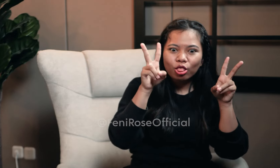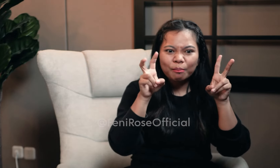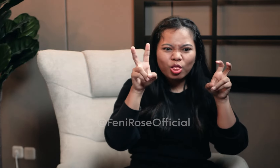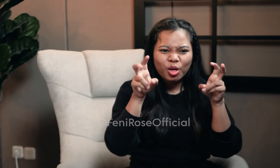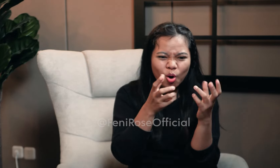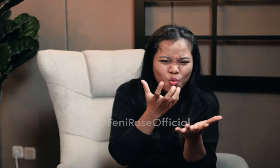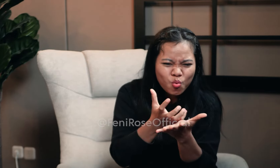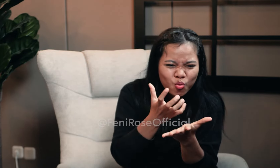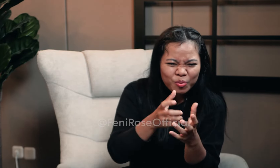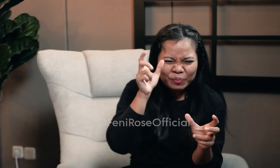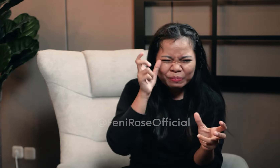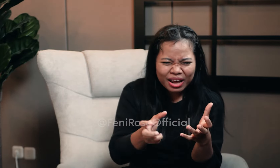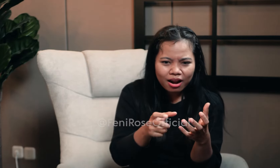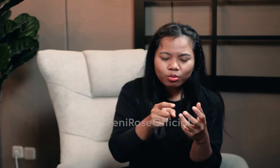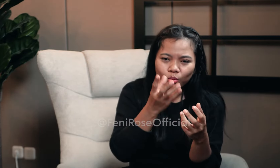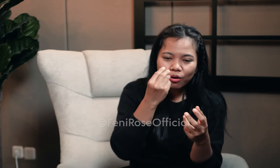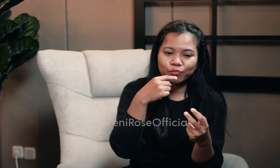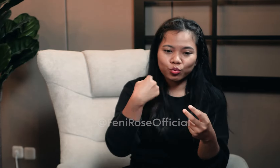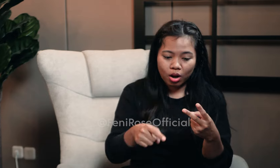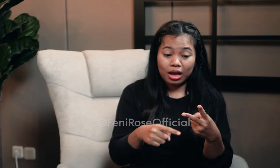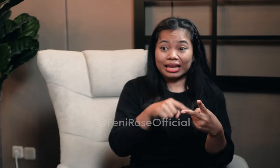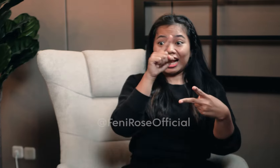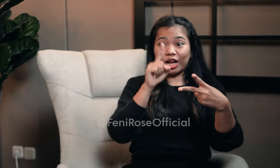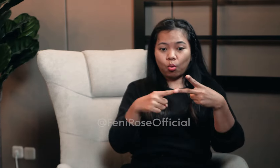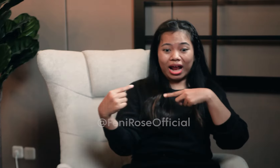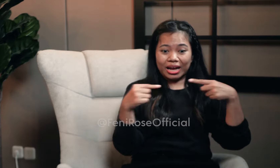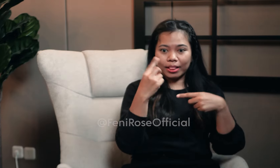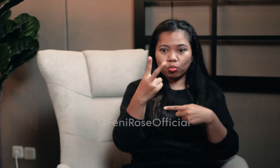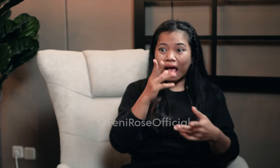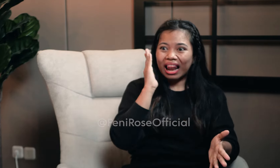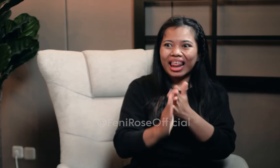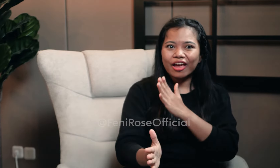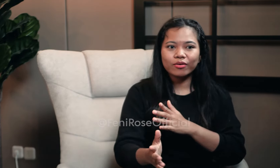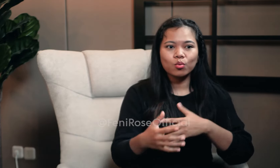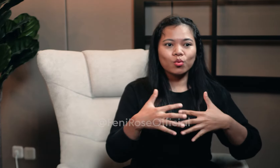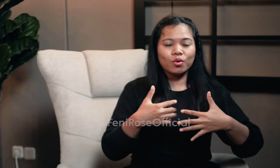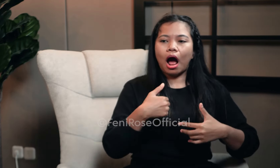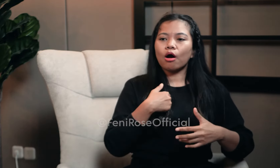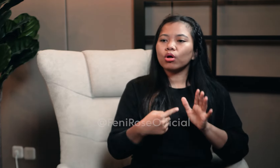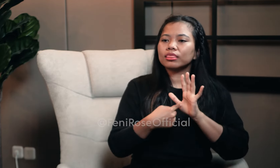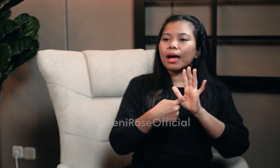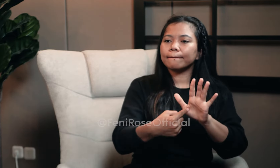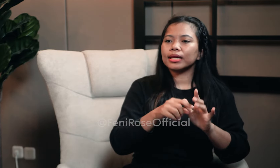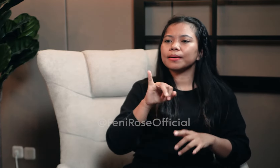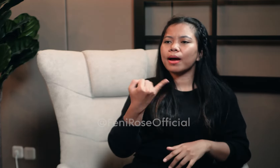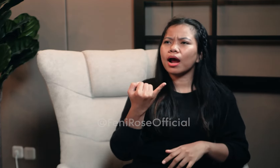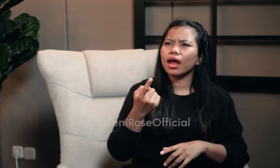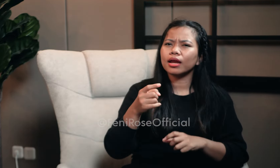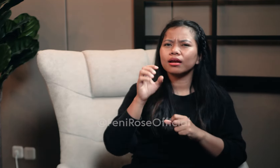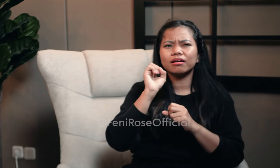sit itu kan baru tahu kata-kata baru ya Mbak kayak kosakata baru Nah itu bagaimana dan dia harus